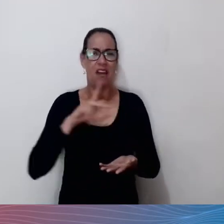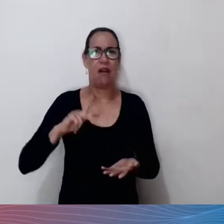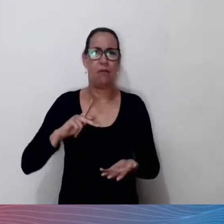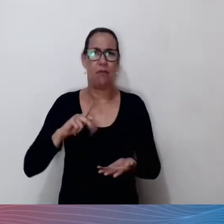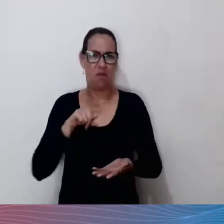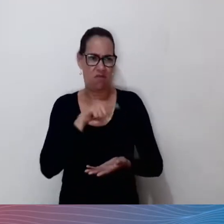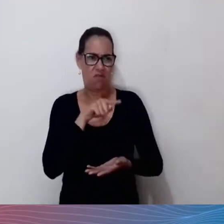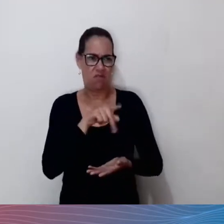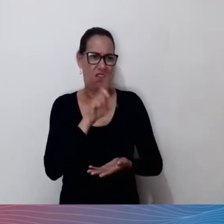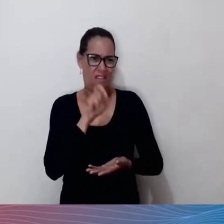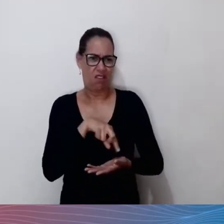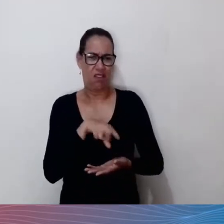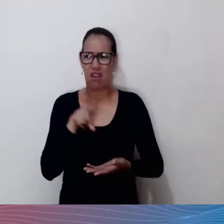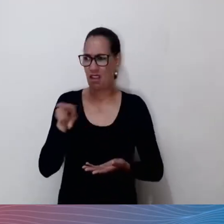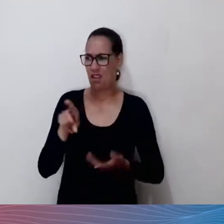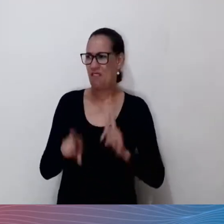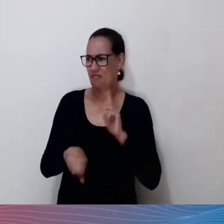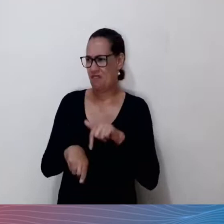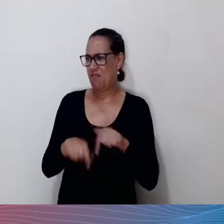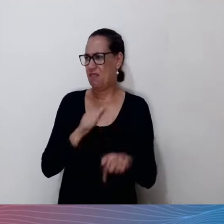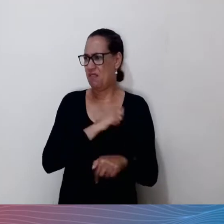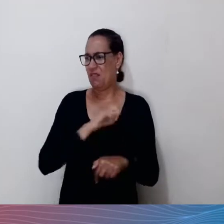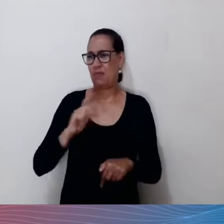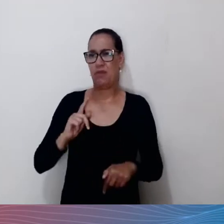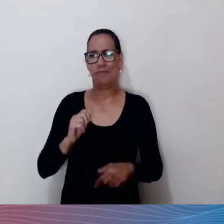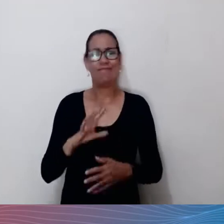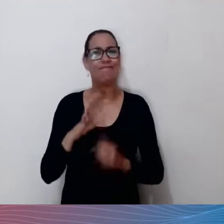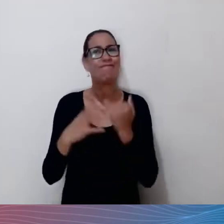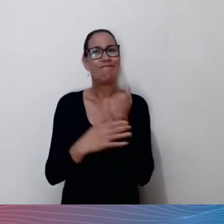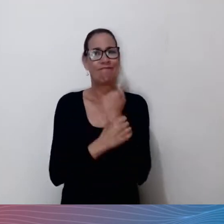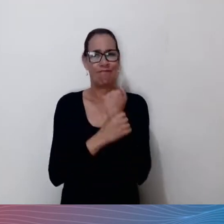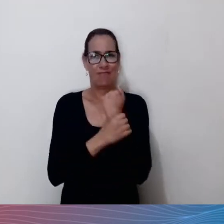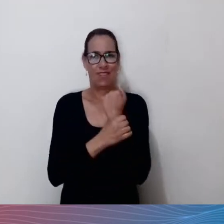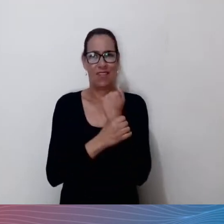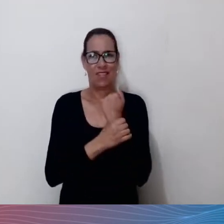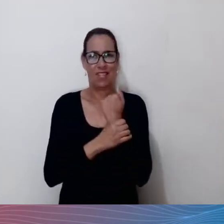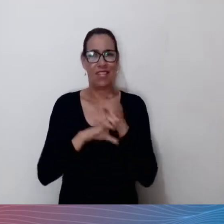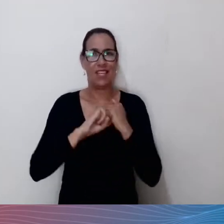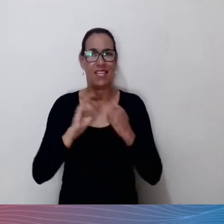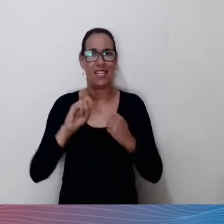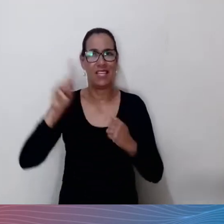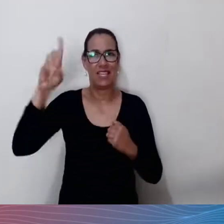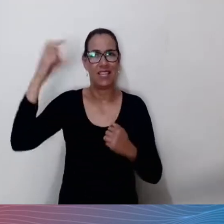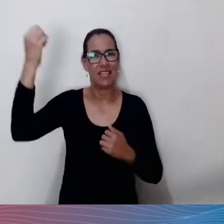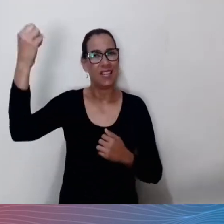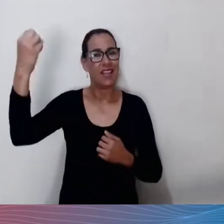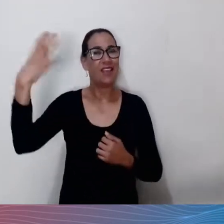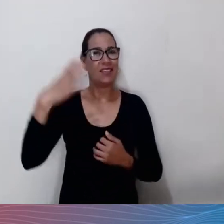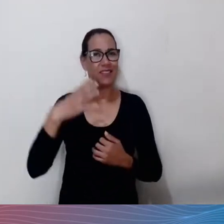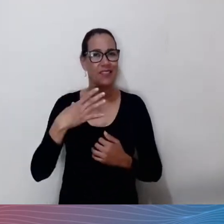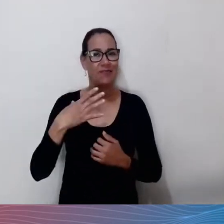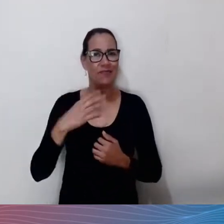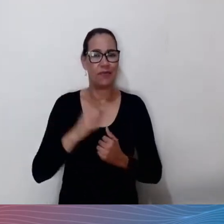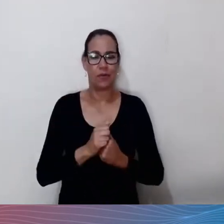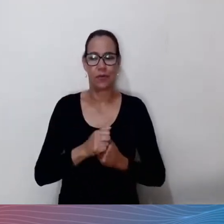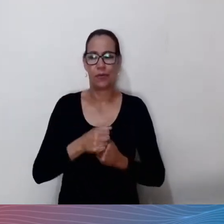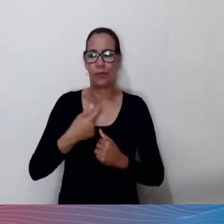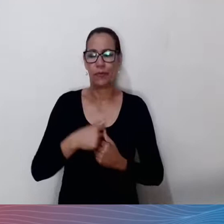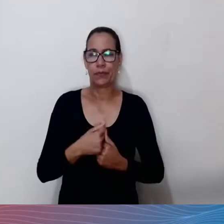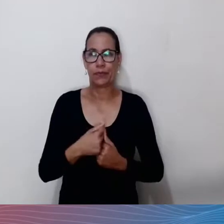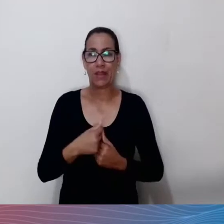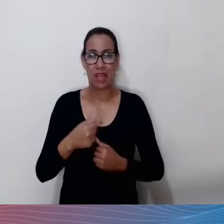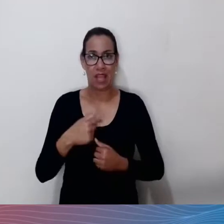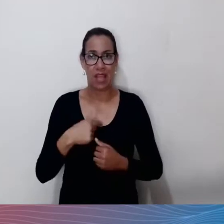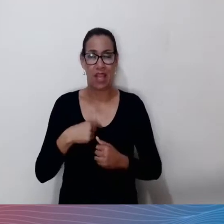nós temos a garantia que ele é enviado por Deus? Aí no versículo 36. Mas eu tenho maior testemunho do que o de